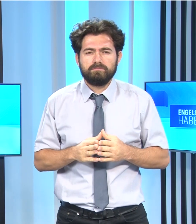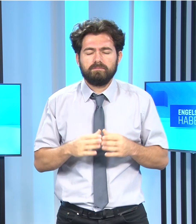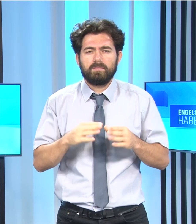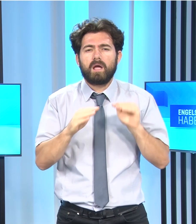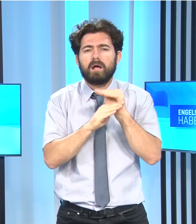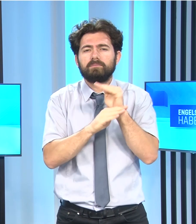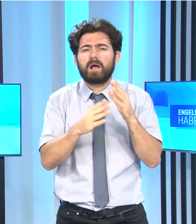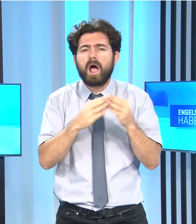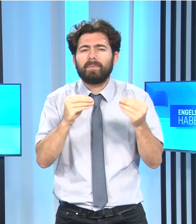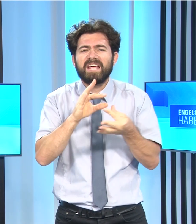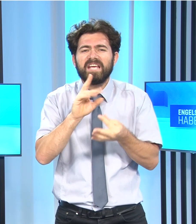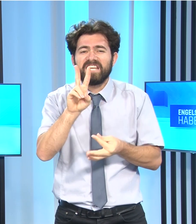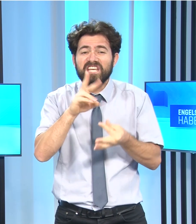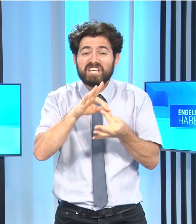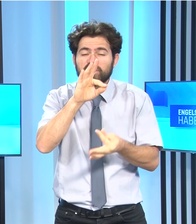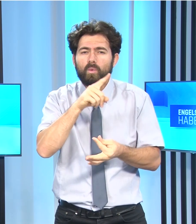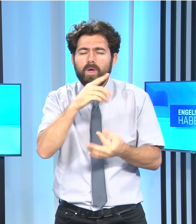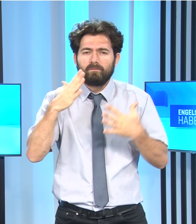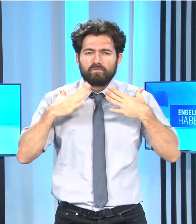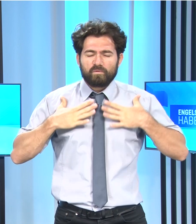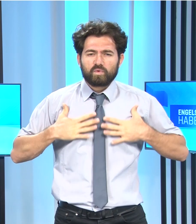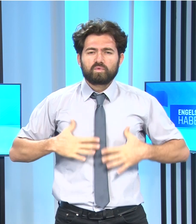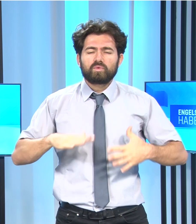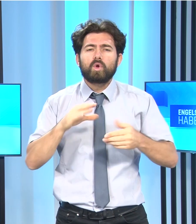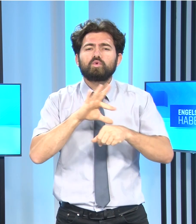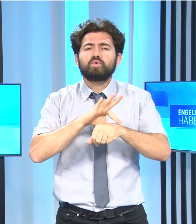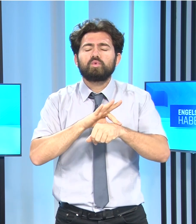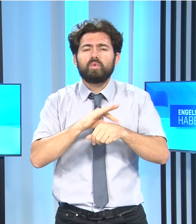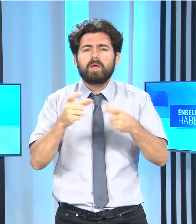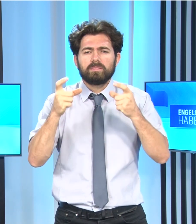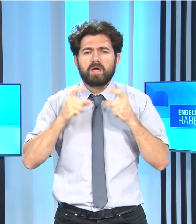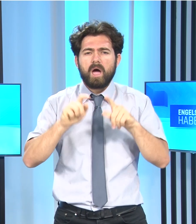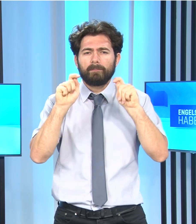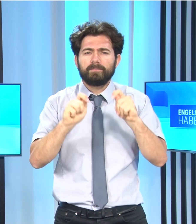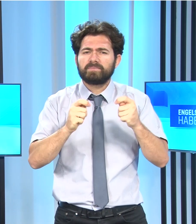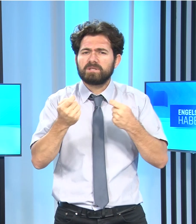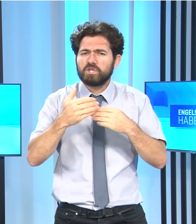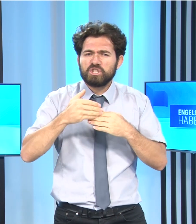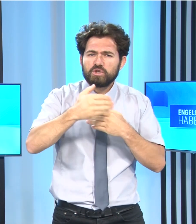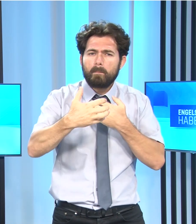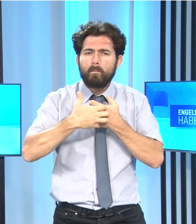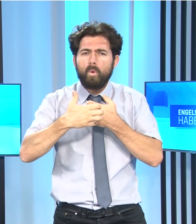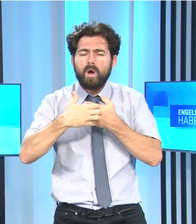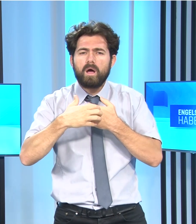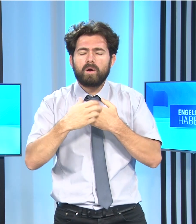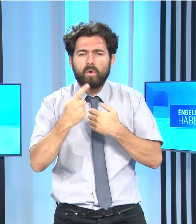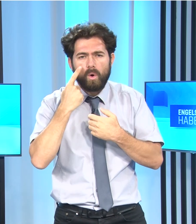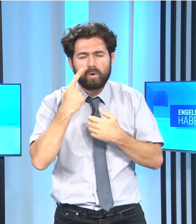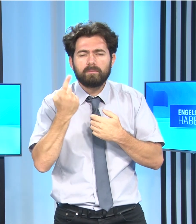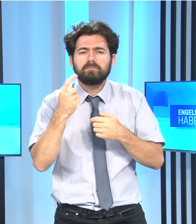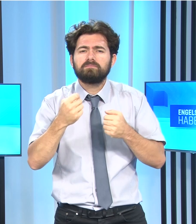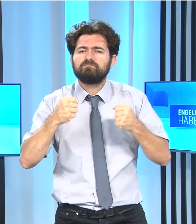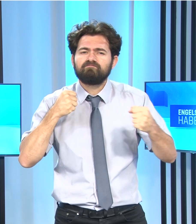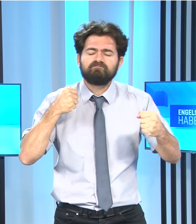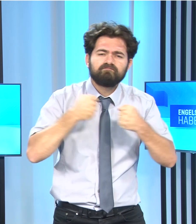Hayatını kaybeden iki kişinin bedenlerinde doktor tarafından yapılan dış muayenede darp